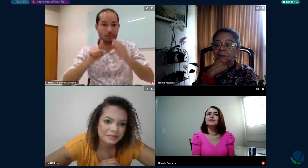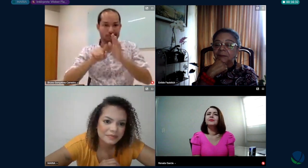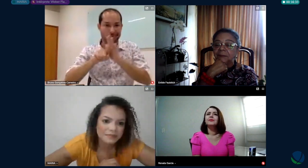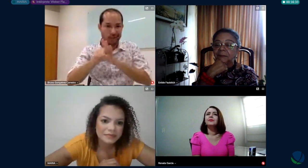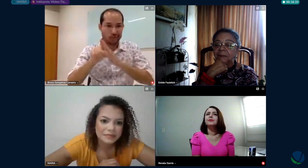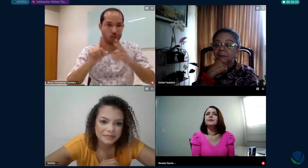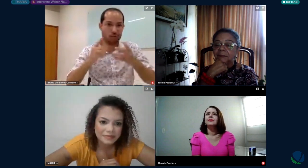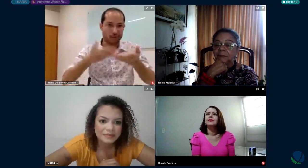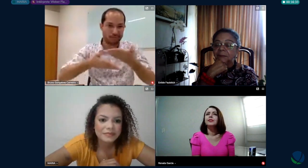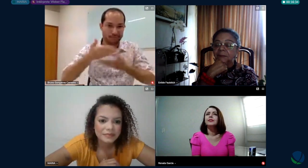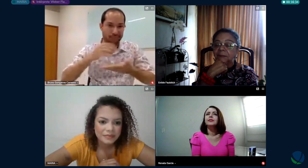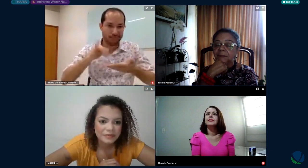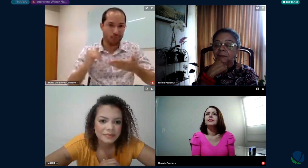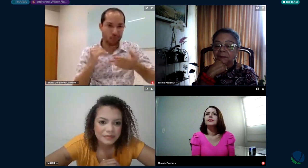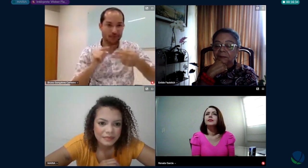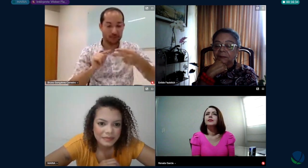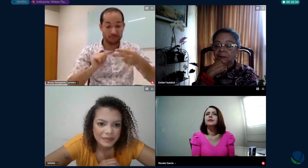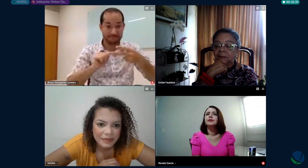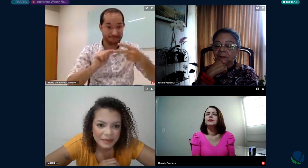alteração.